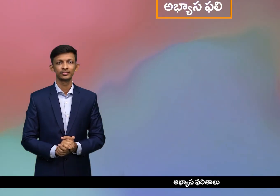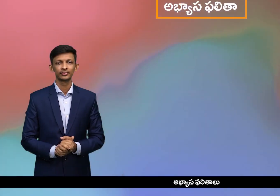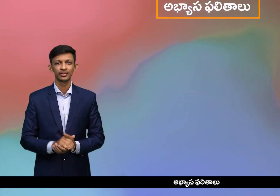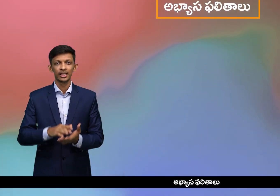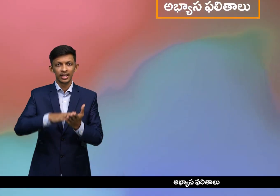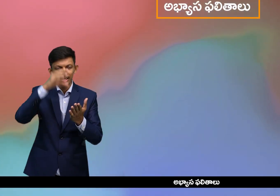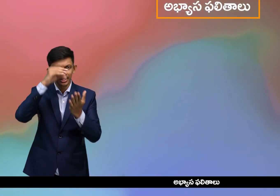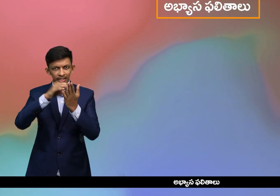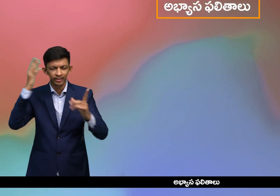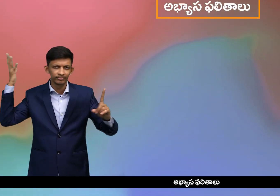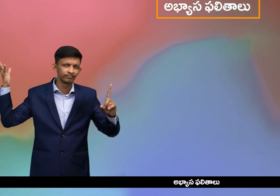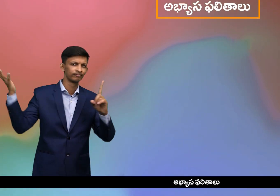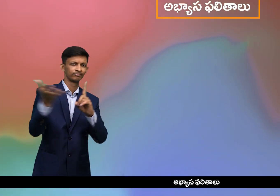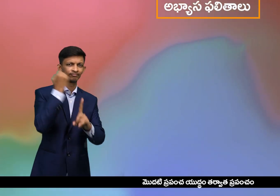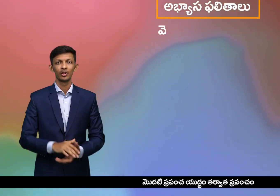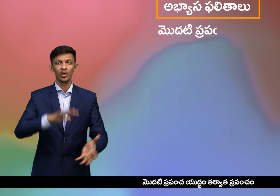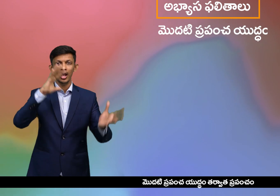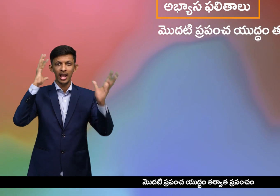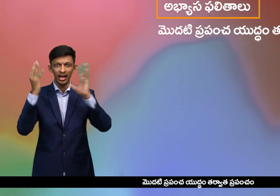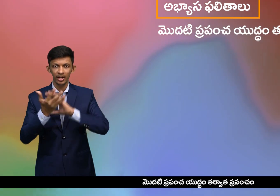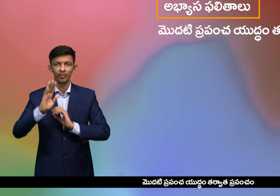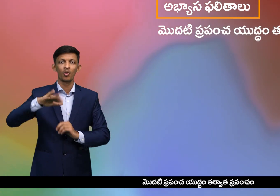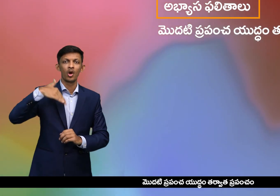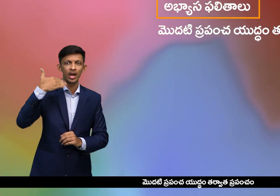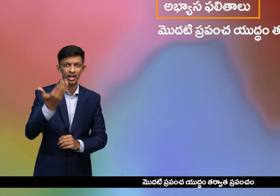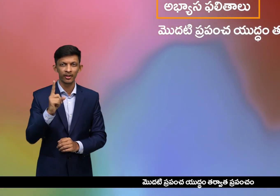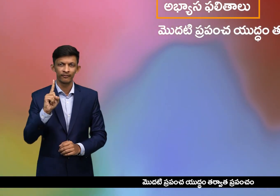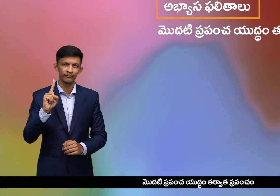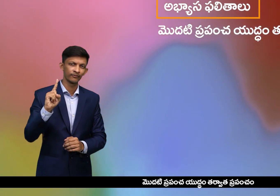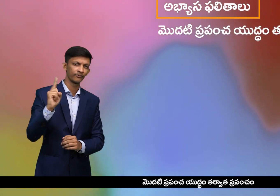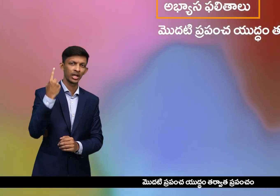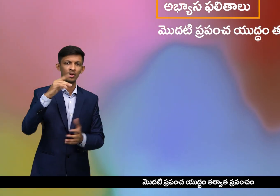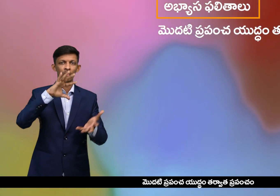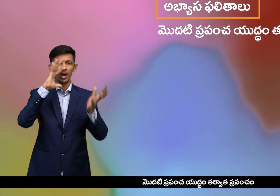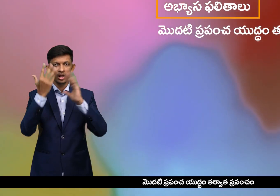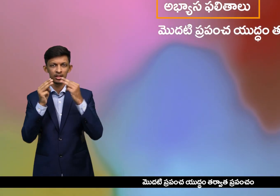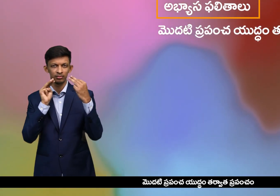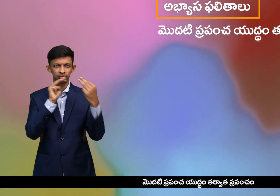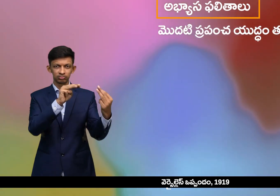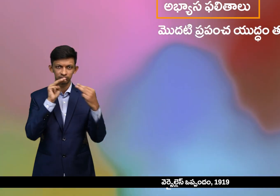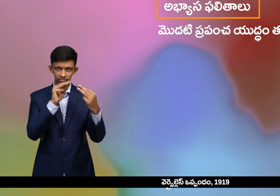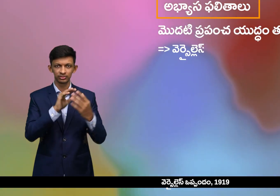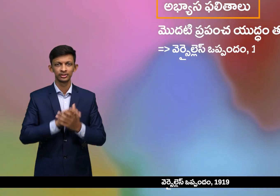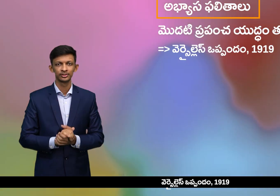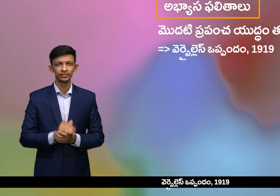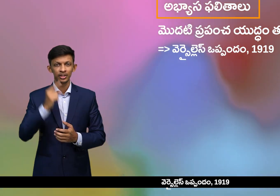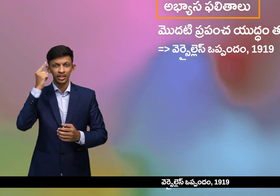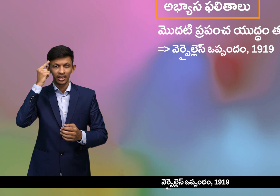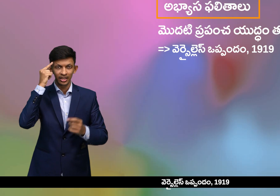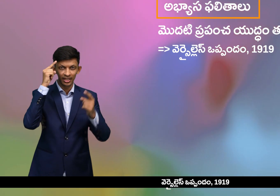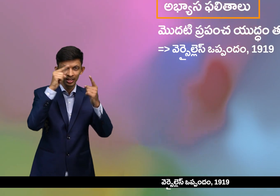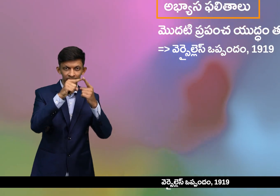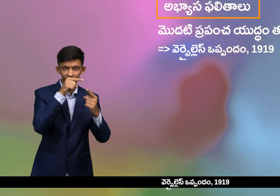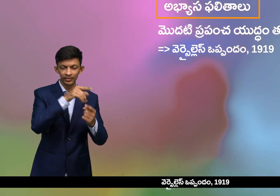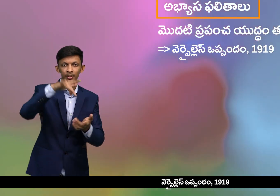అభ్యాస ఫలితాలు. మొదటి ప్రపంచ యుద్ధం తర్వాత ప్రపంచం. వర్సైలెస్